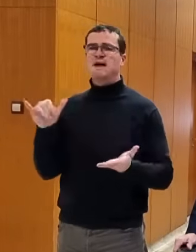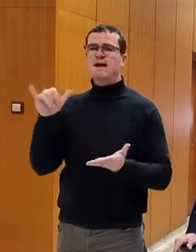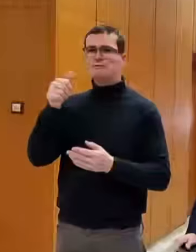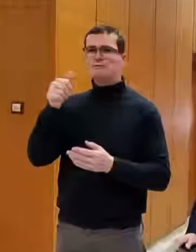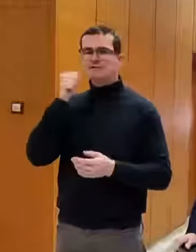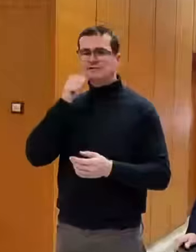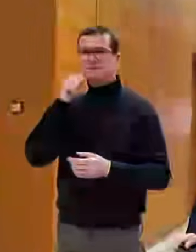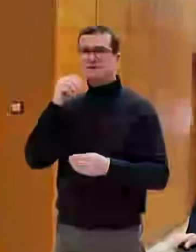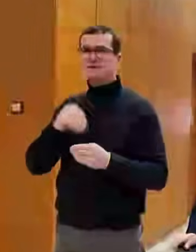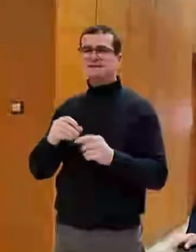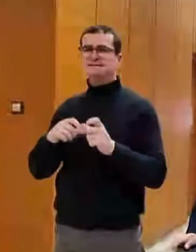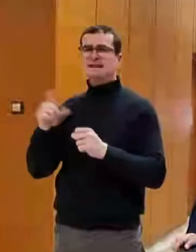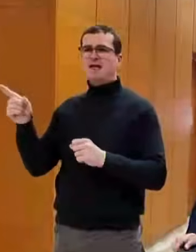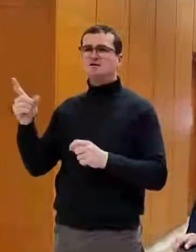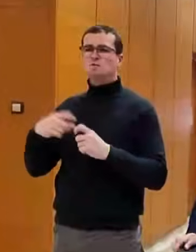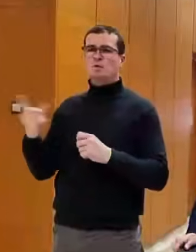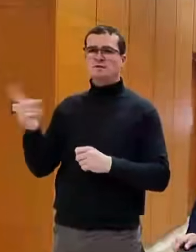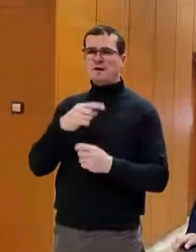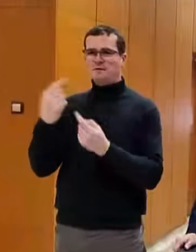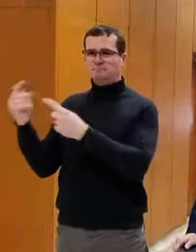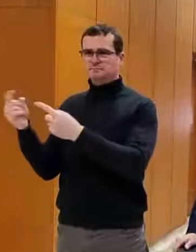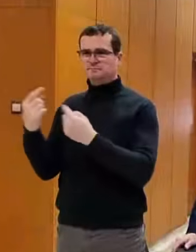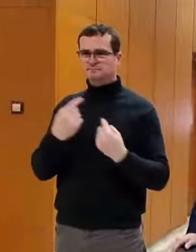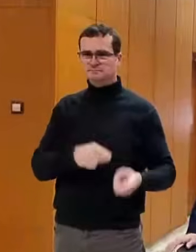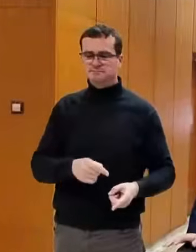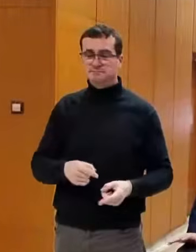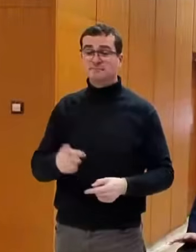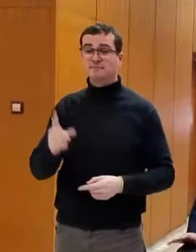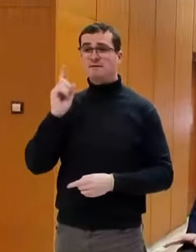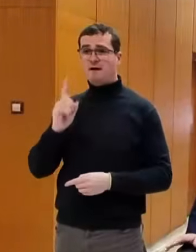dni sú kuchyni odlišné,